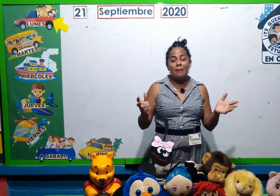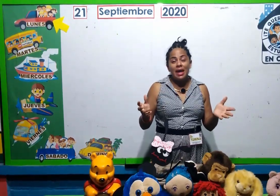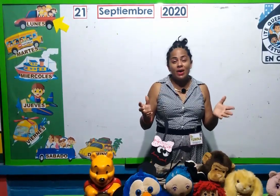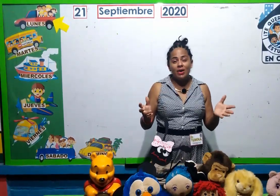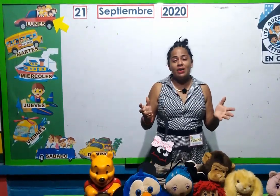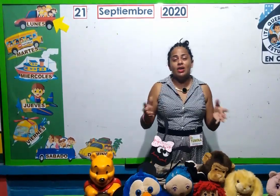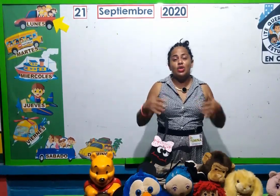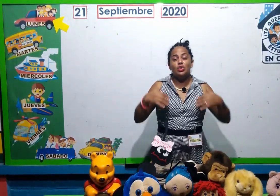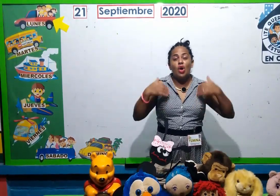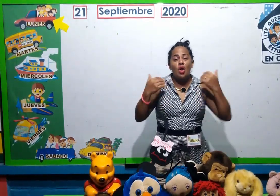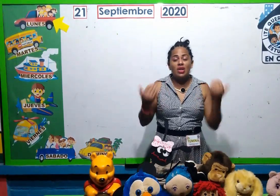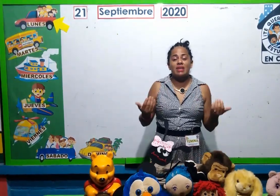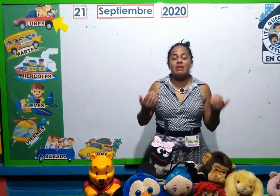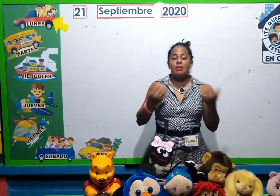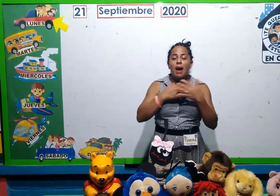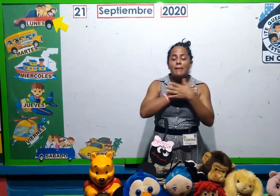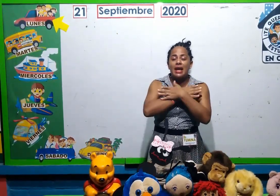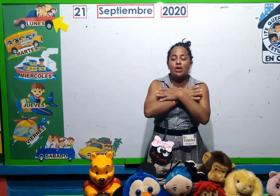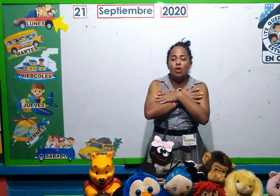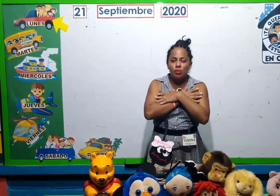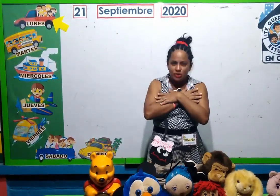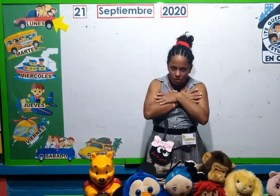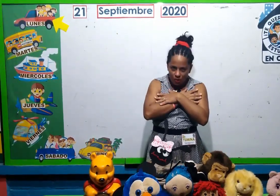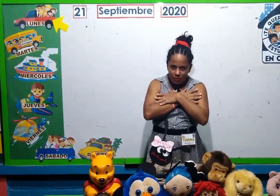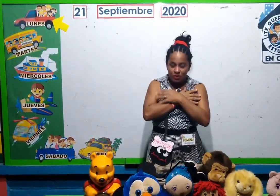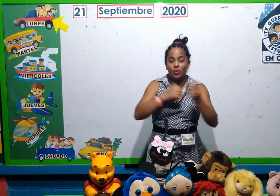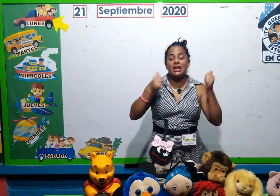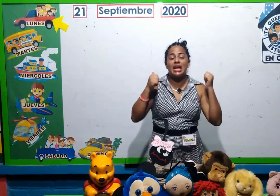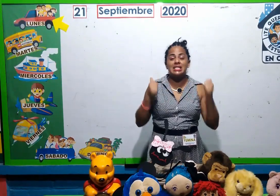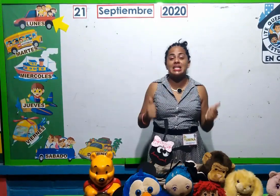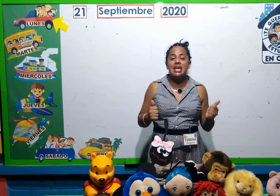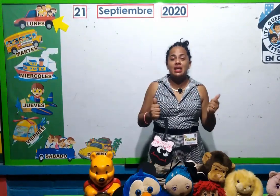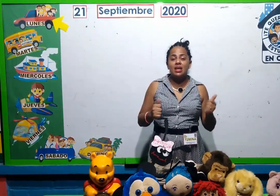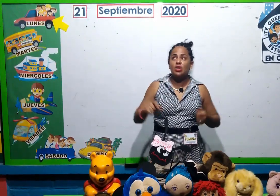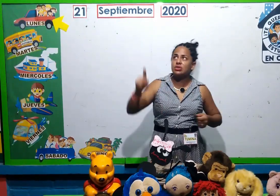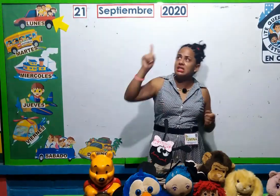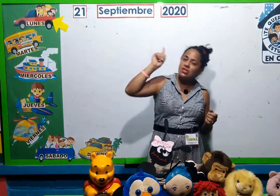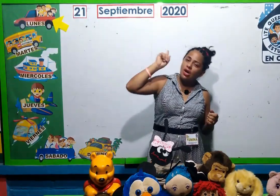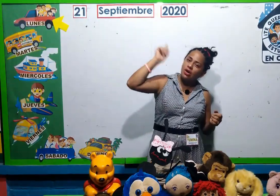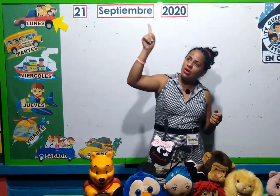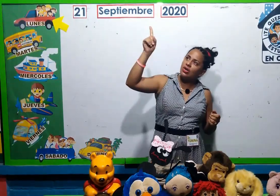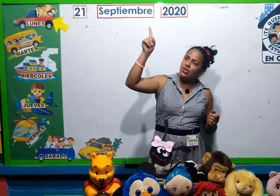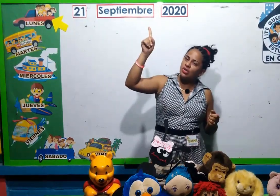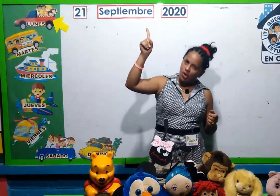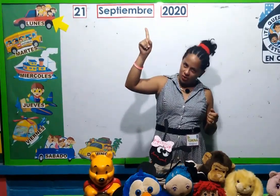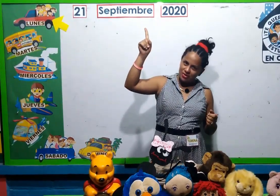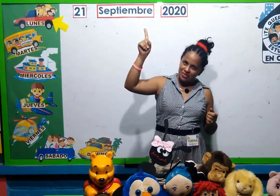pero... Todos debemos amarnos como somos, porque así nos hizo Dios.